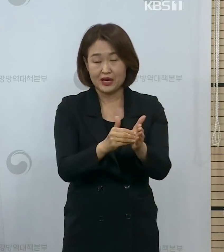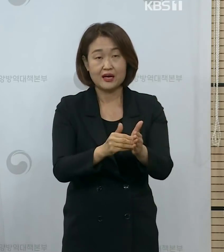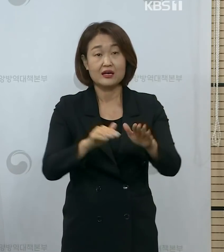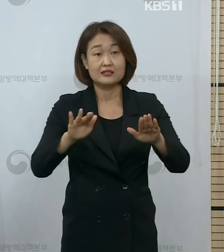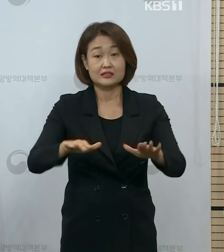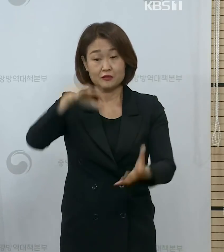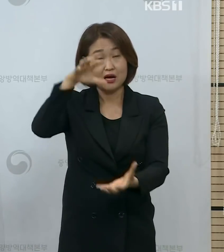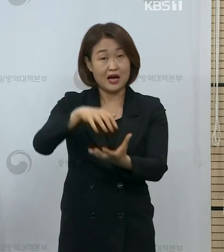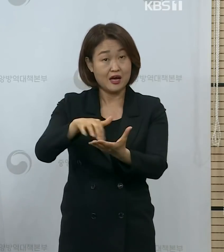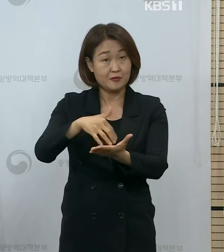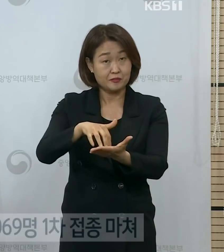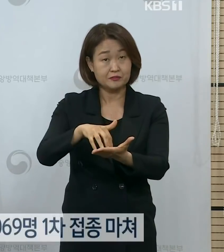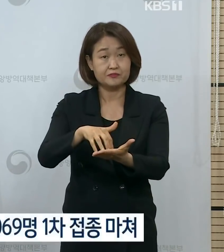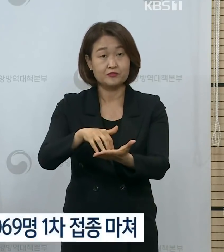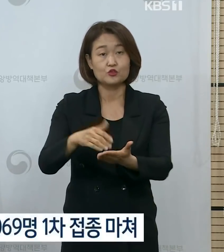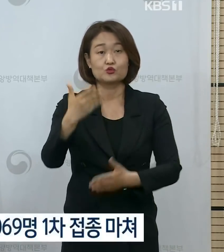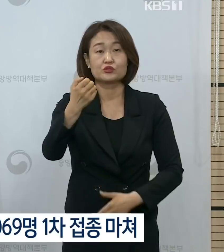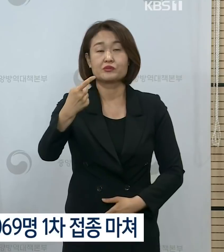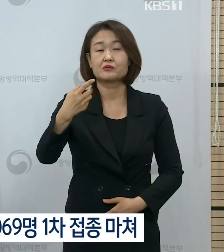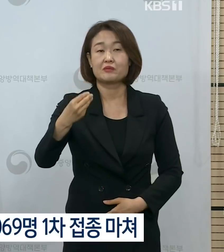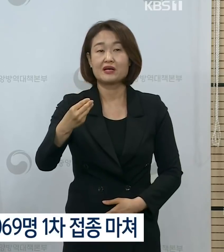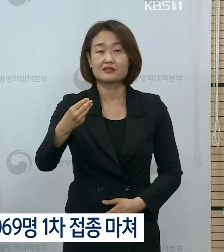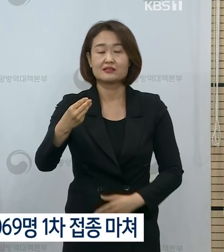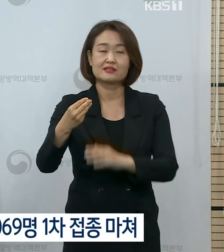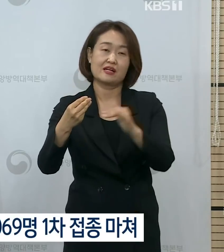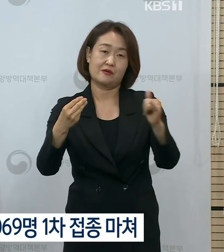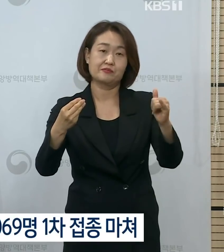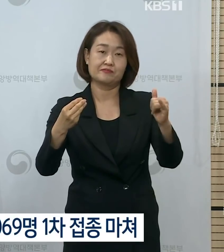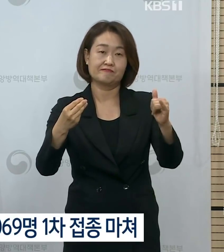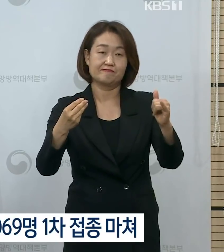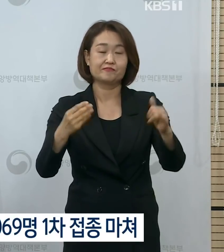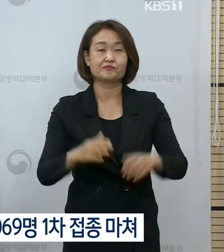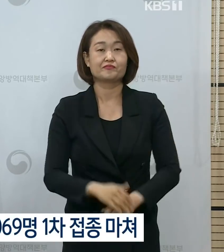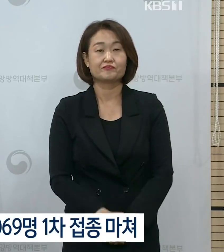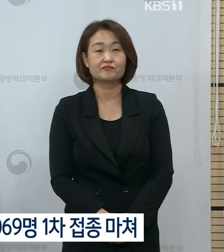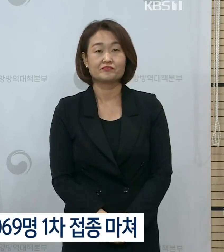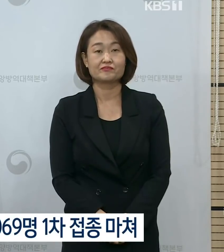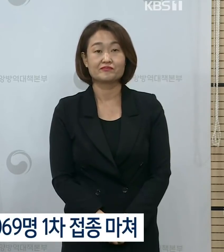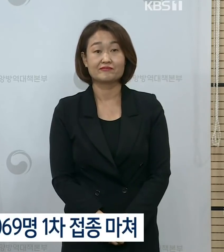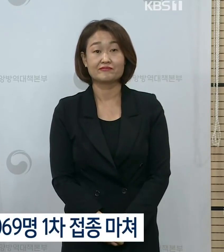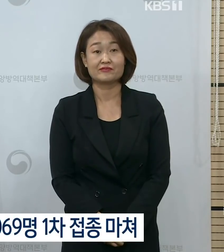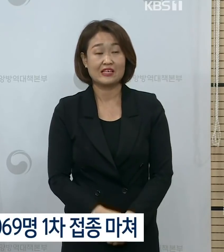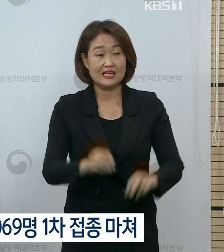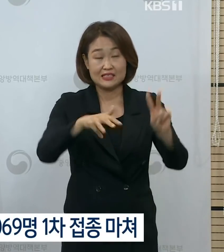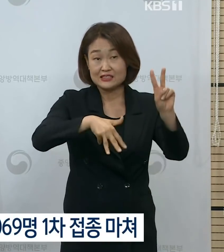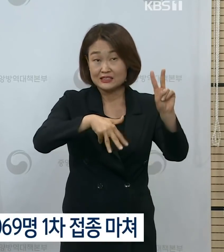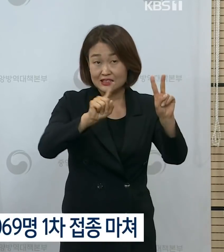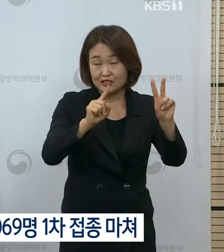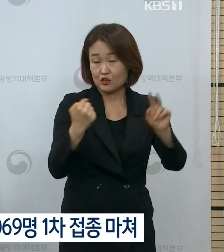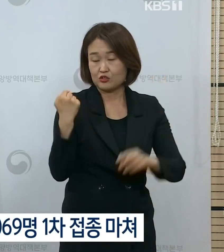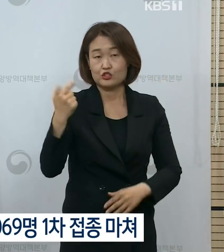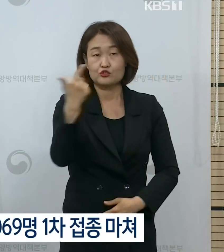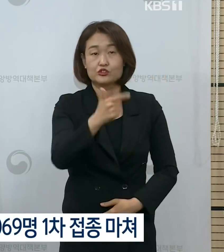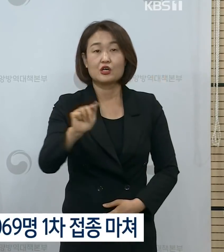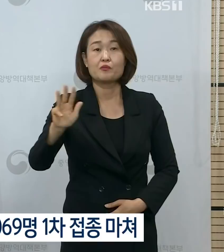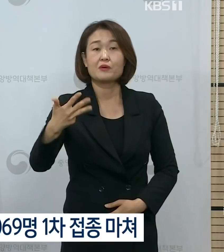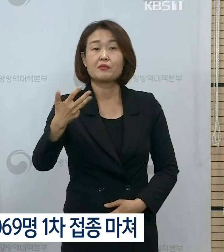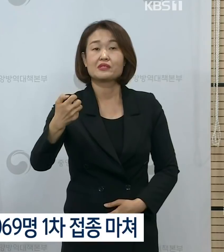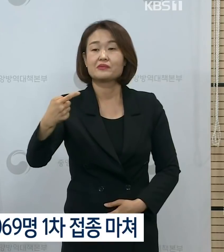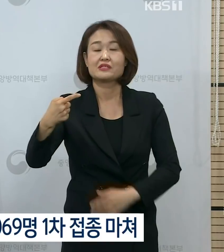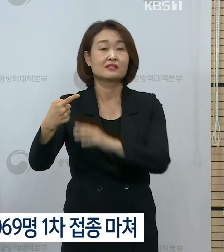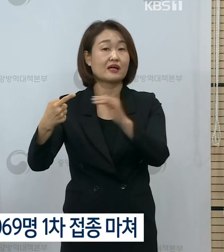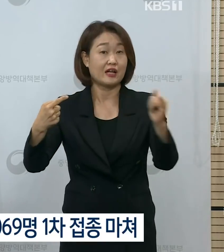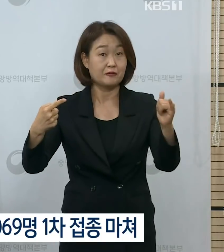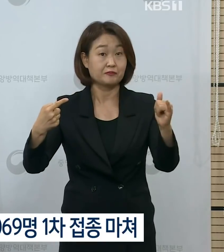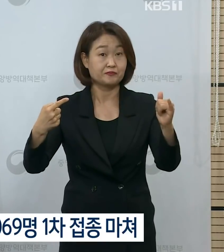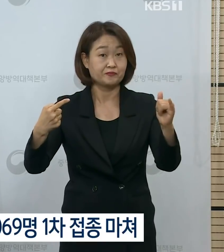현재까지 총 1차 접종자는 91만여 명이 됩니다. 2차 신규 접종자는 어제